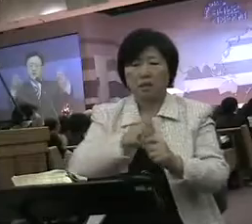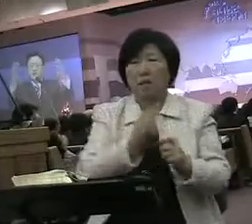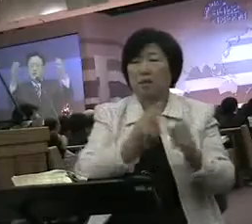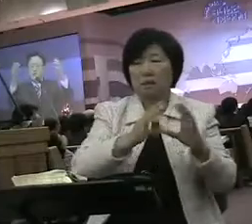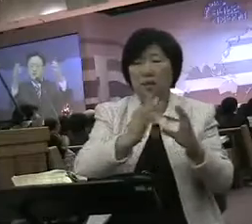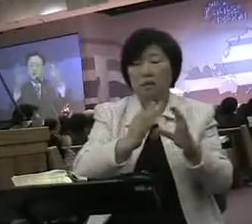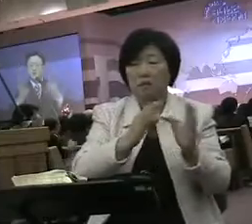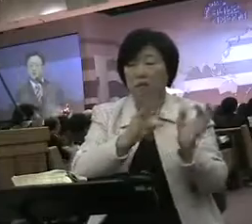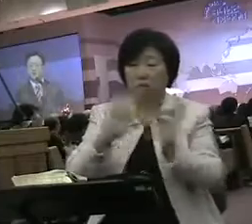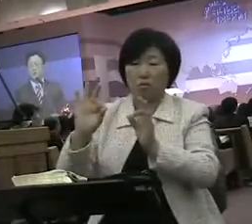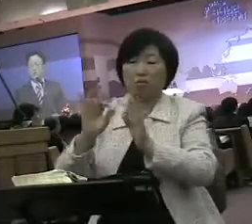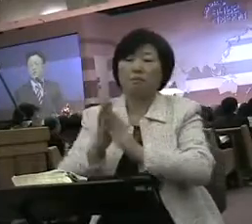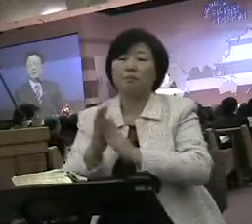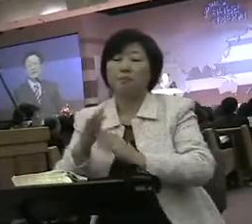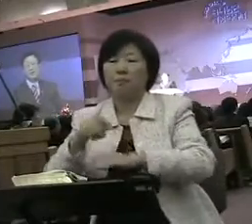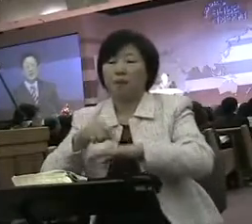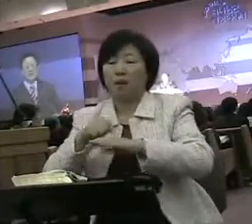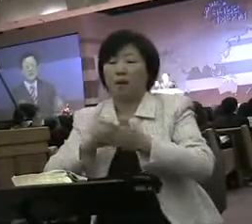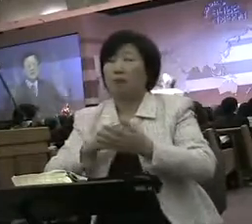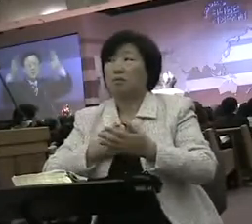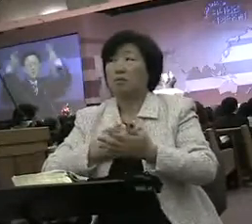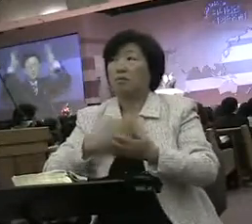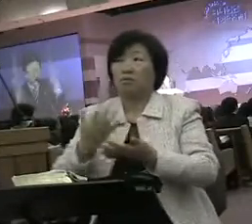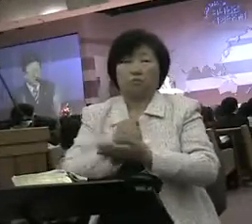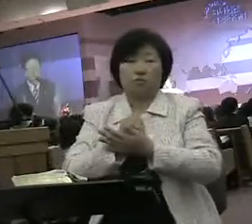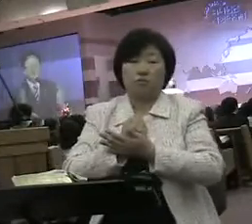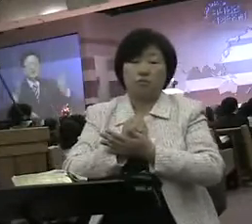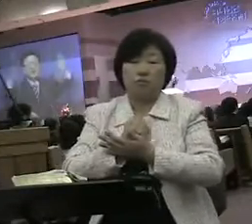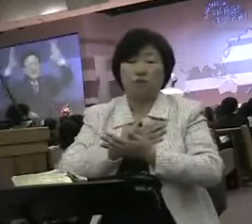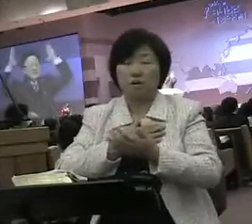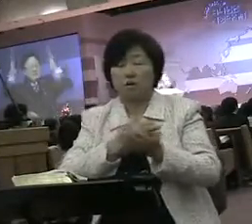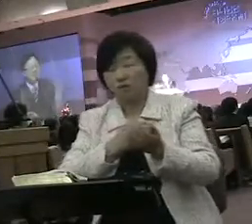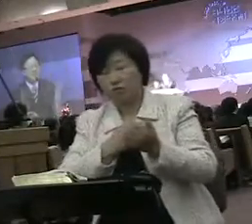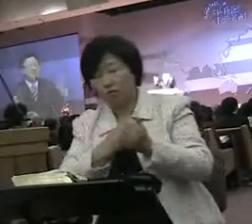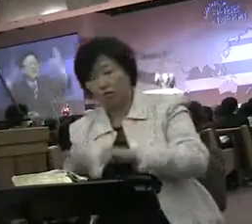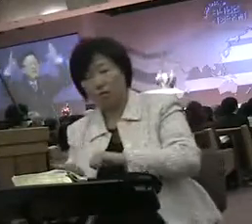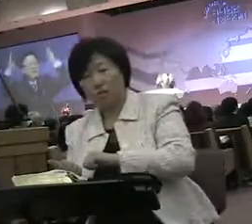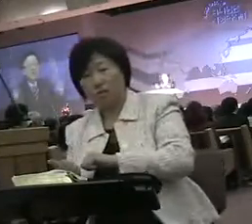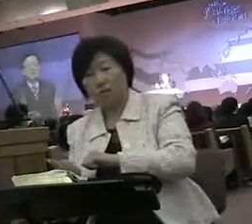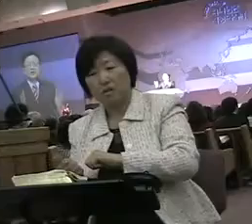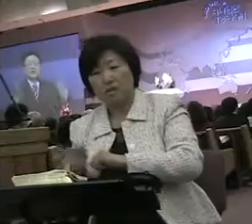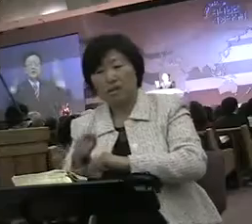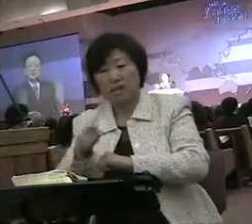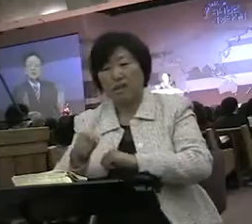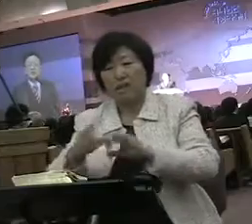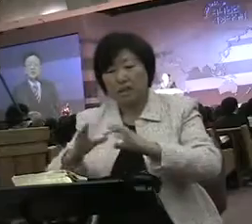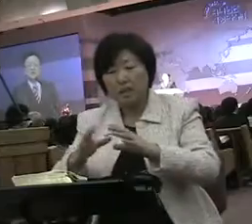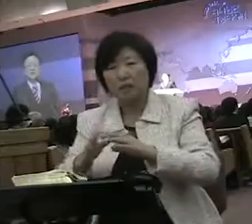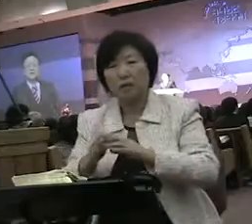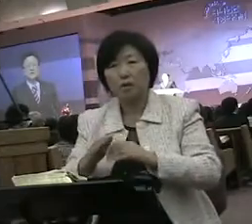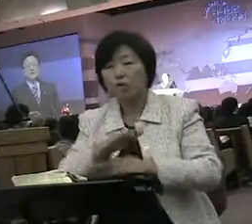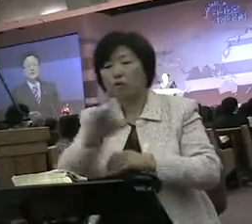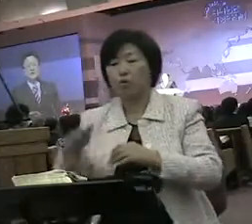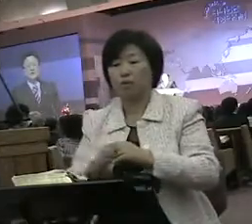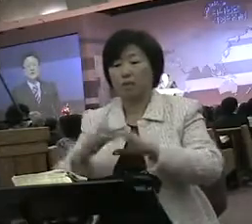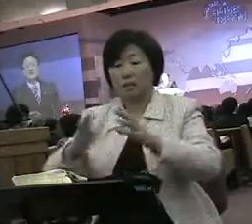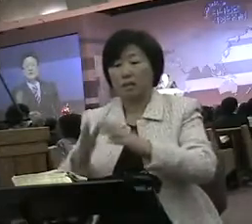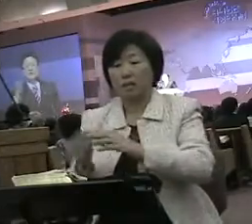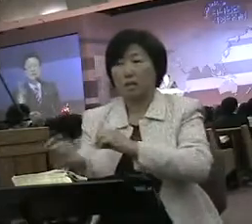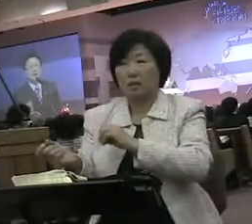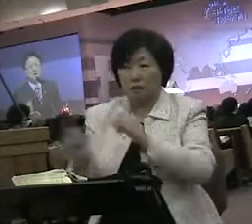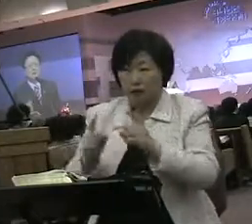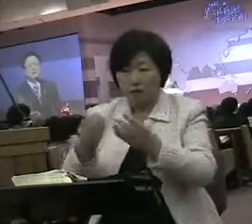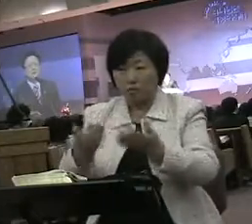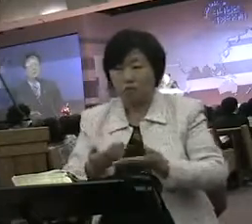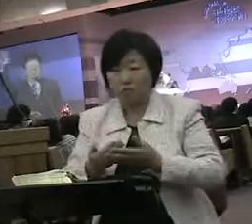그 세대들을 자기의 가슴에 품고, 하나님 저를 죽이시든지 이 세대를, 우리 세대를 살려주시든지,